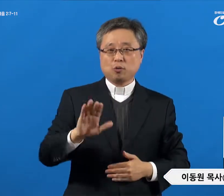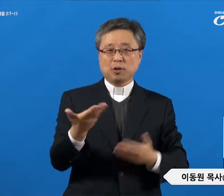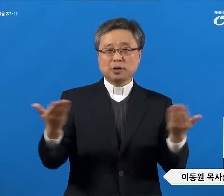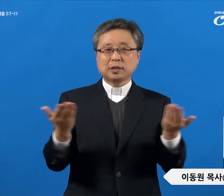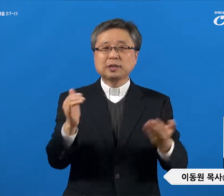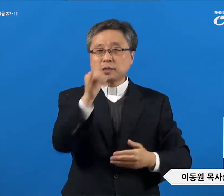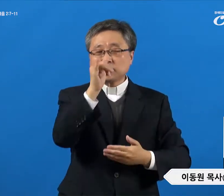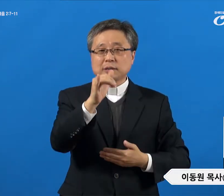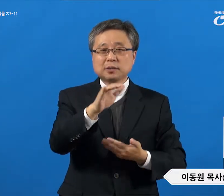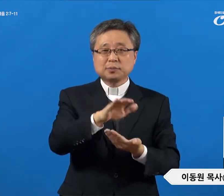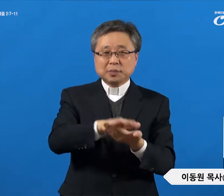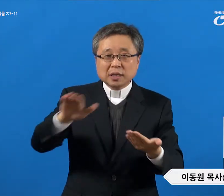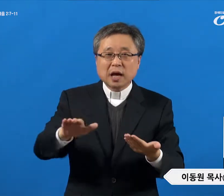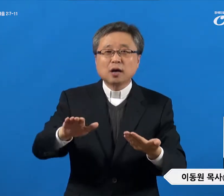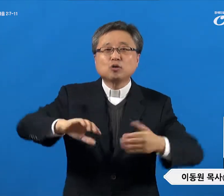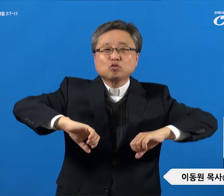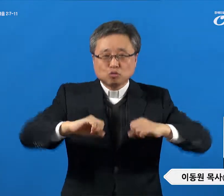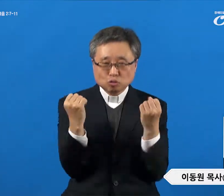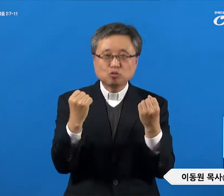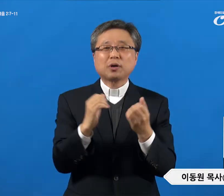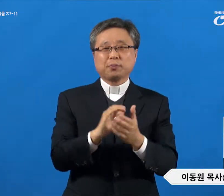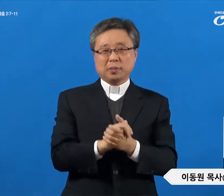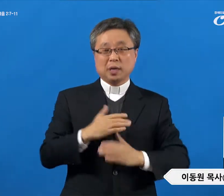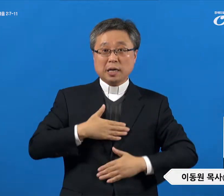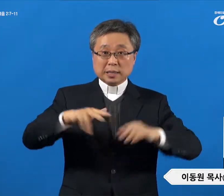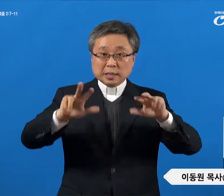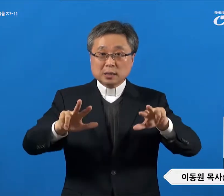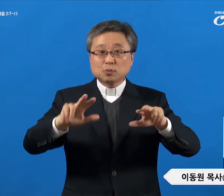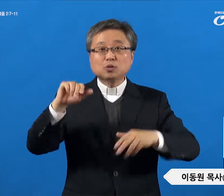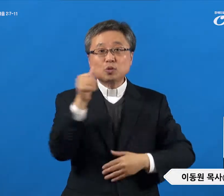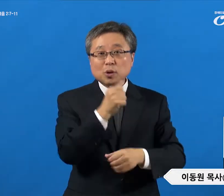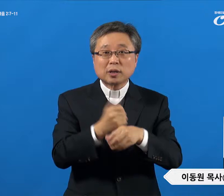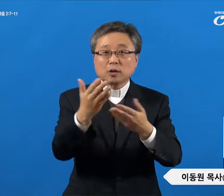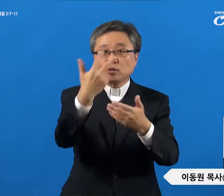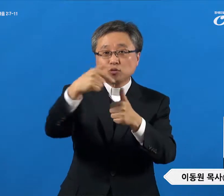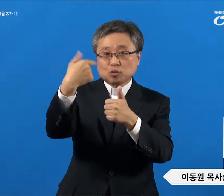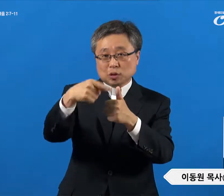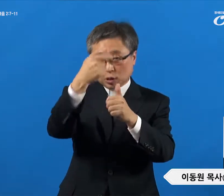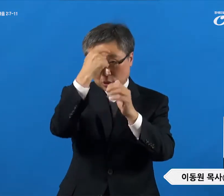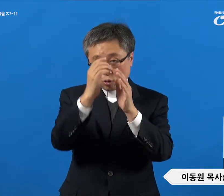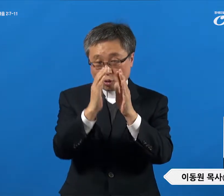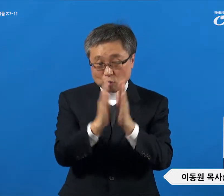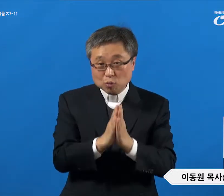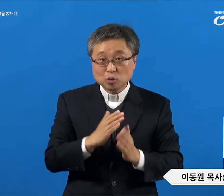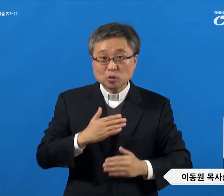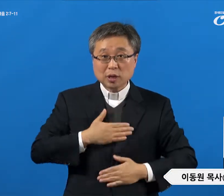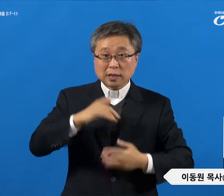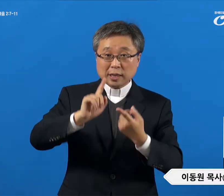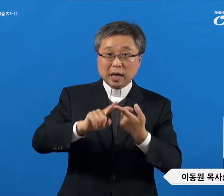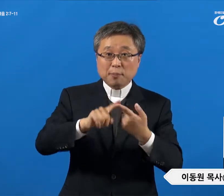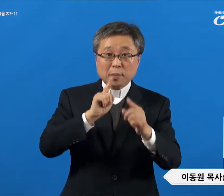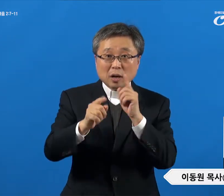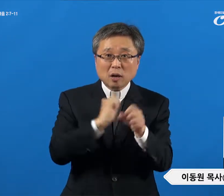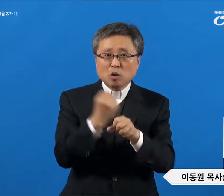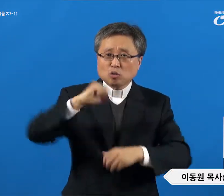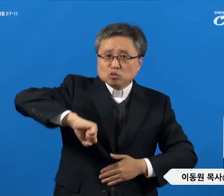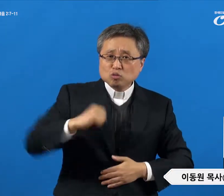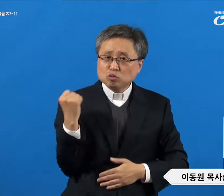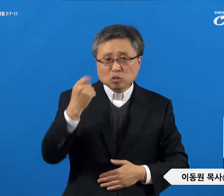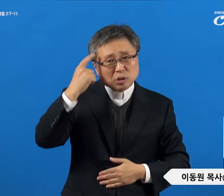바로 순종입니다. 방금 소개한 주기도문 패러디는 일종의 순종의 의도가 없이